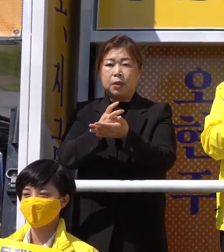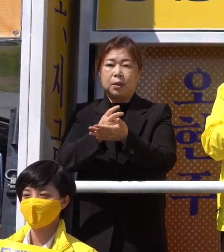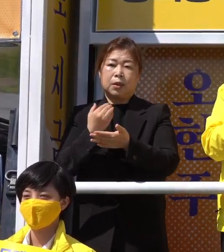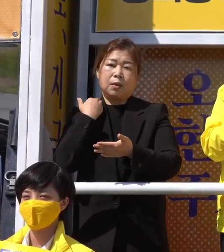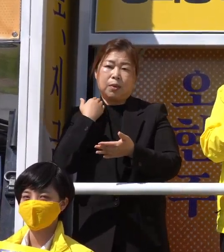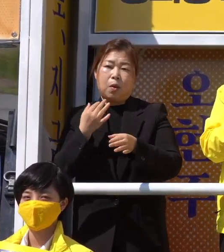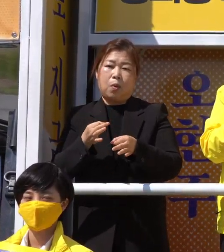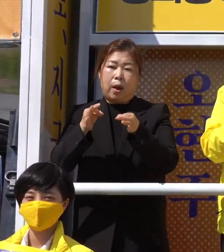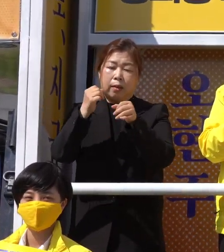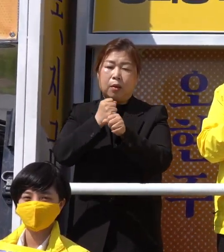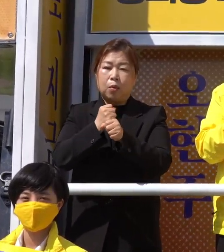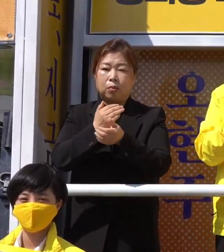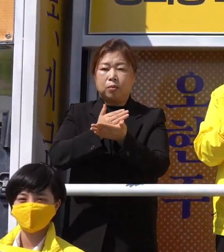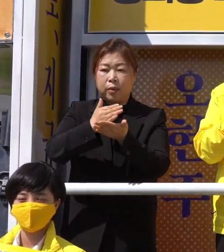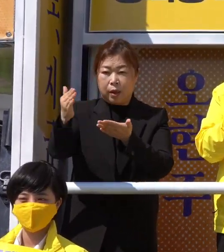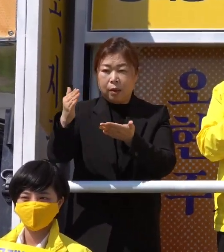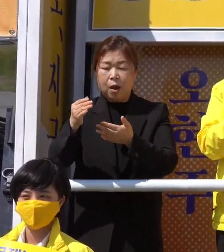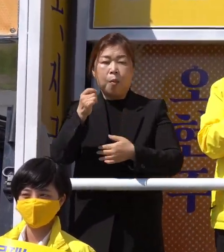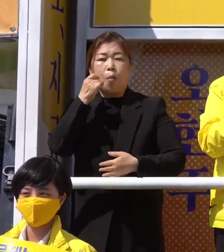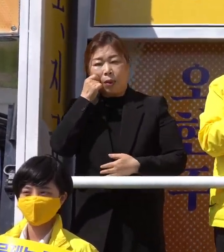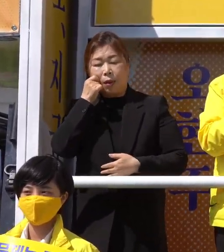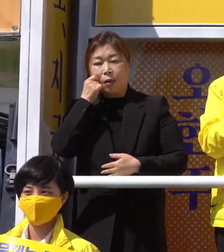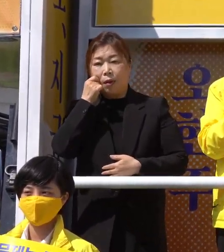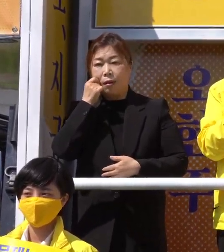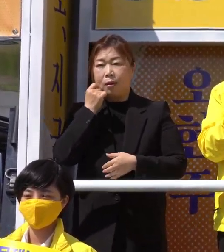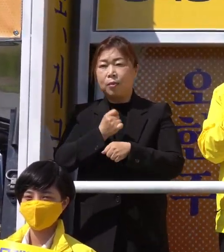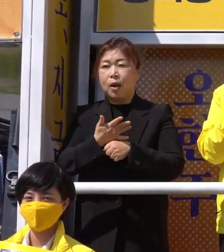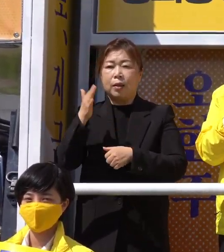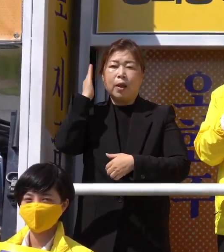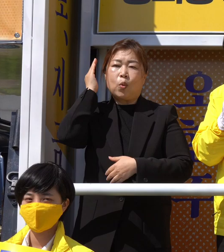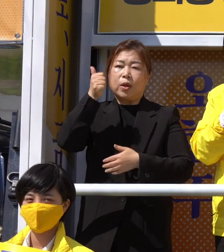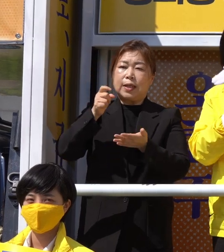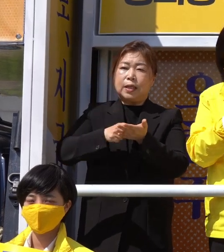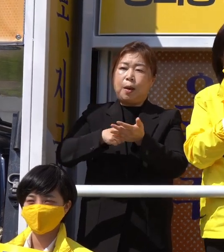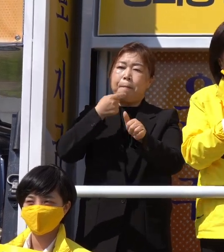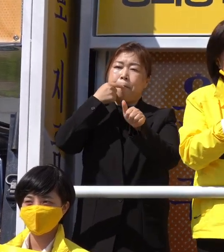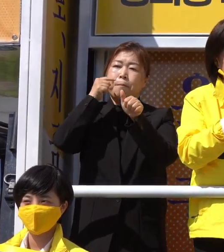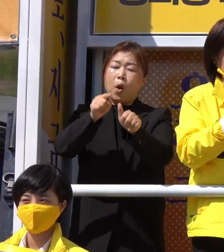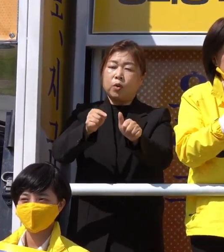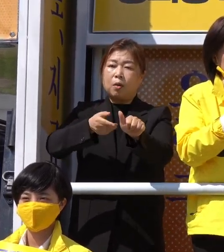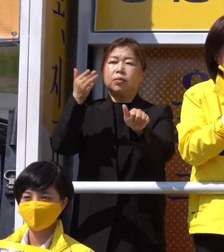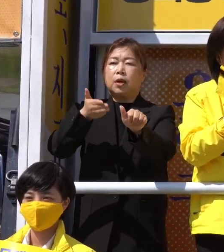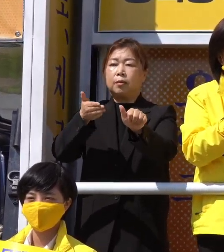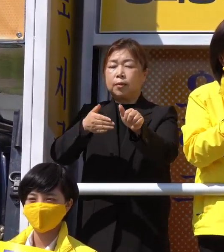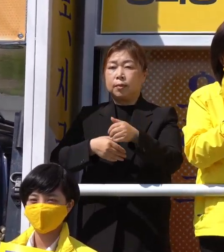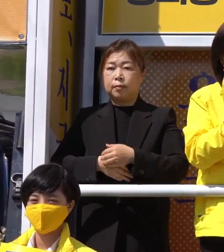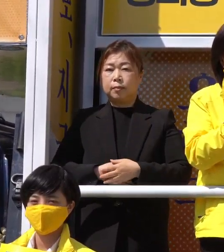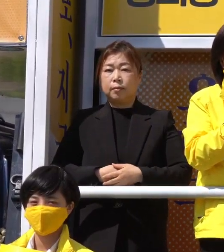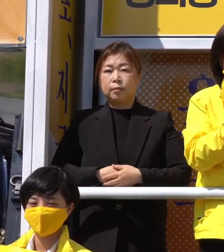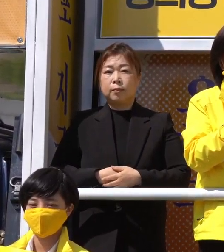낸다고 퇴거 못하도록 해야 합니다. 대통령이 긴급명령 내리십시오.